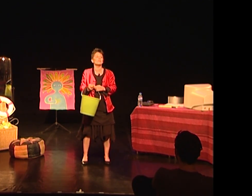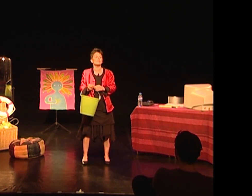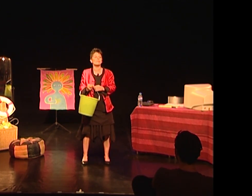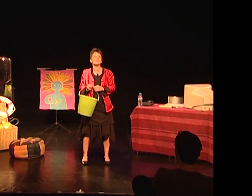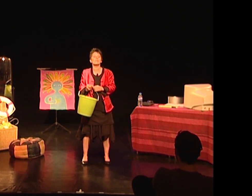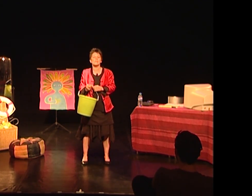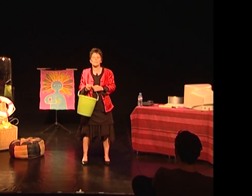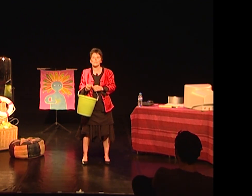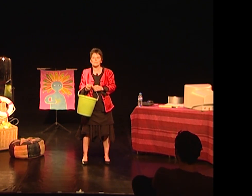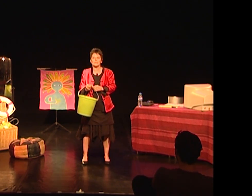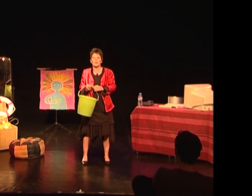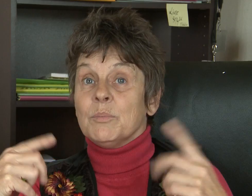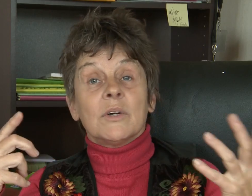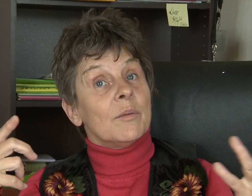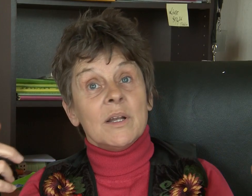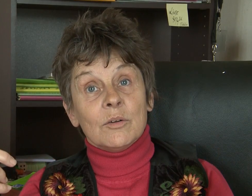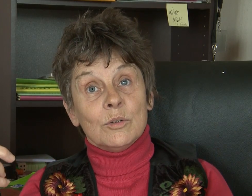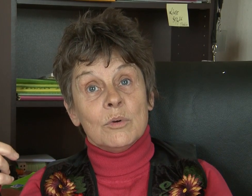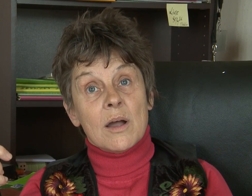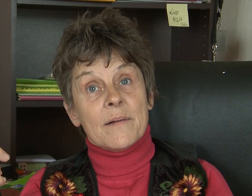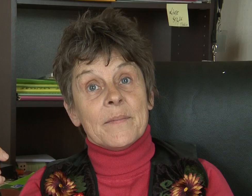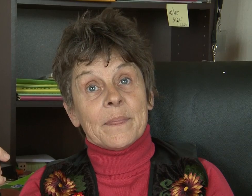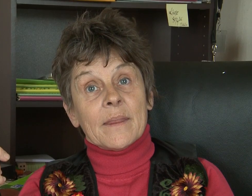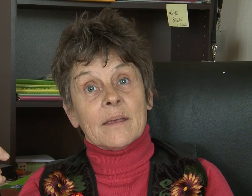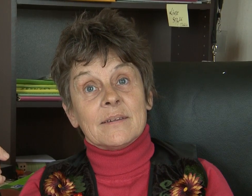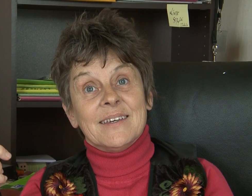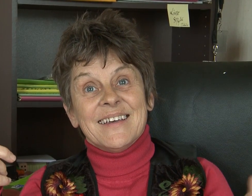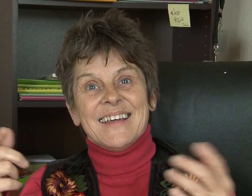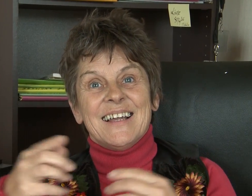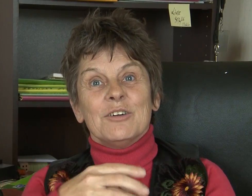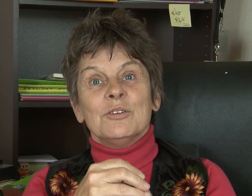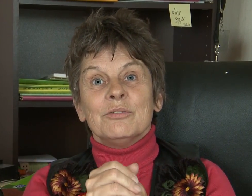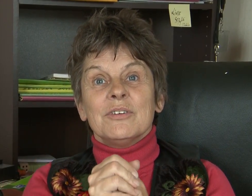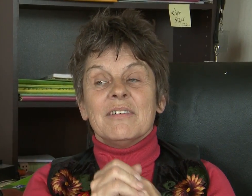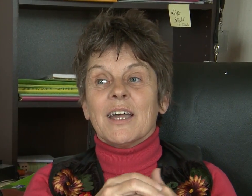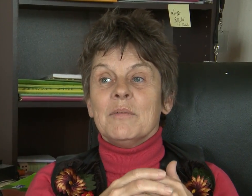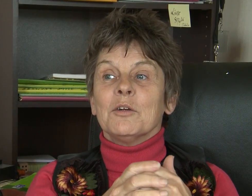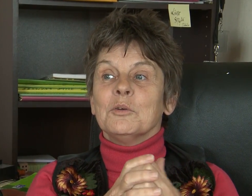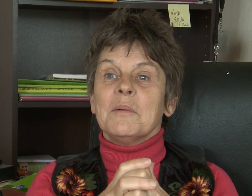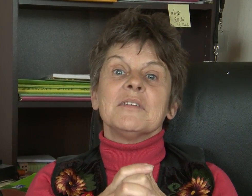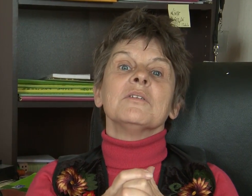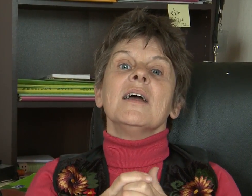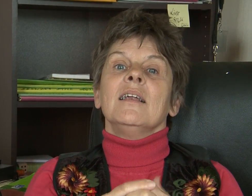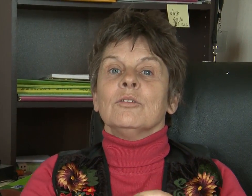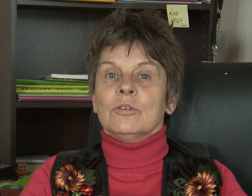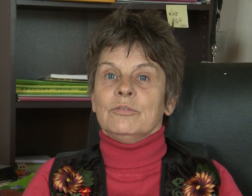et langue de feu. Pour cramer la langue de bois. La langue de feu, ça va cramer la langue de bois parce que la langue de feu,